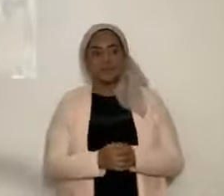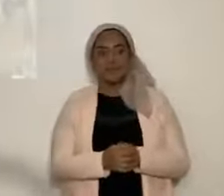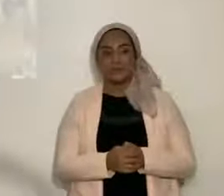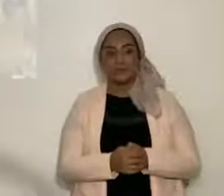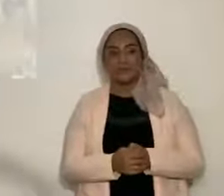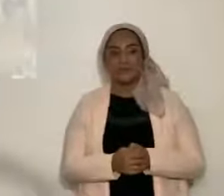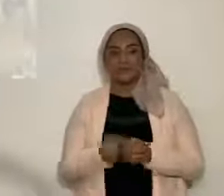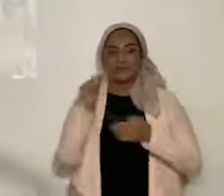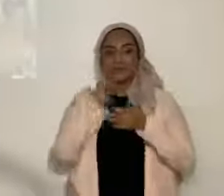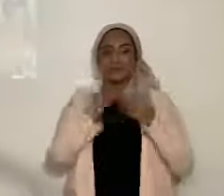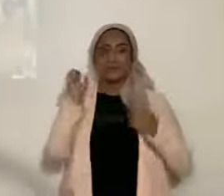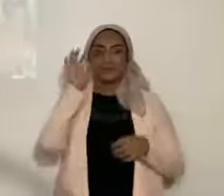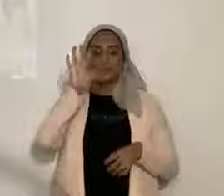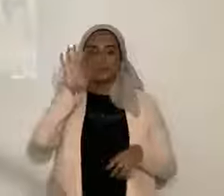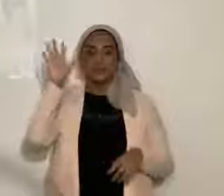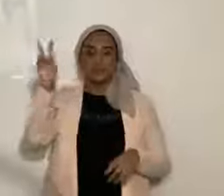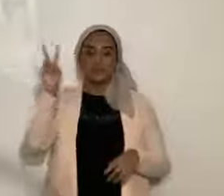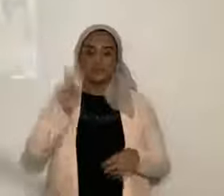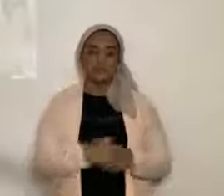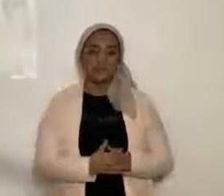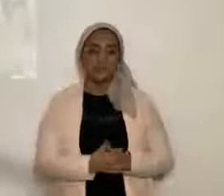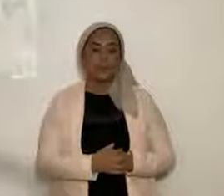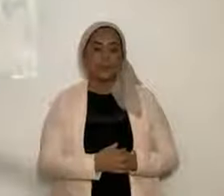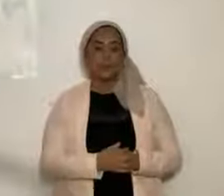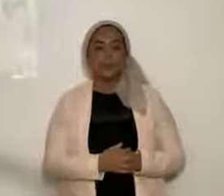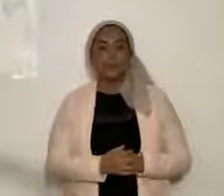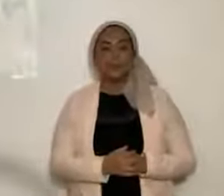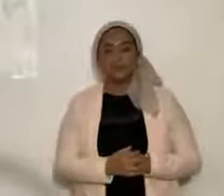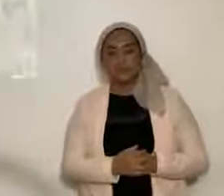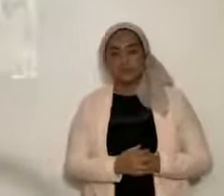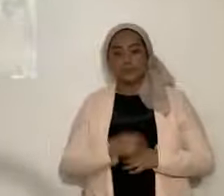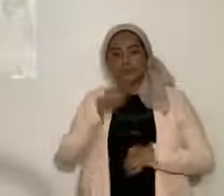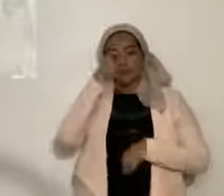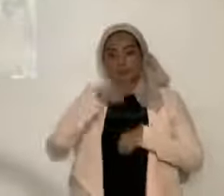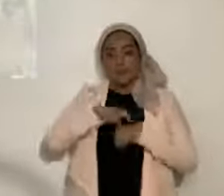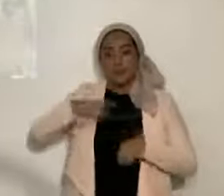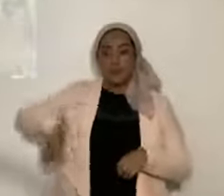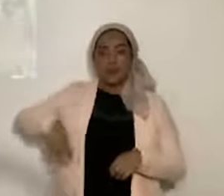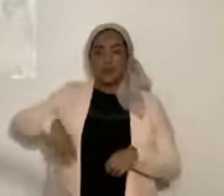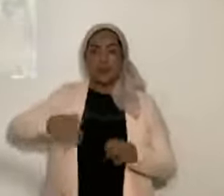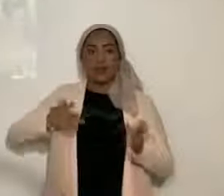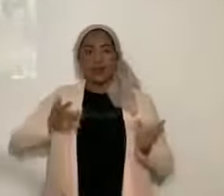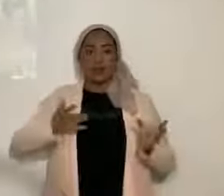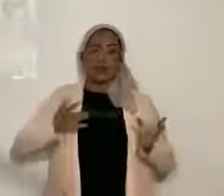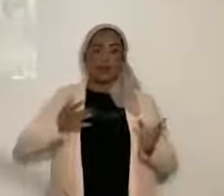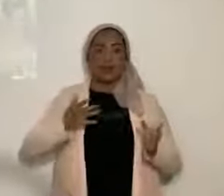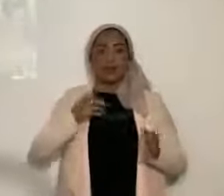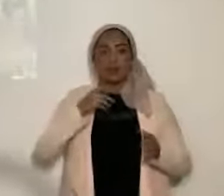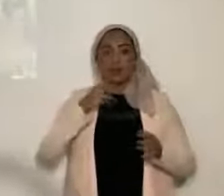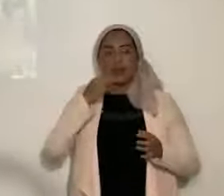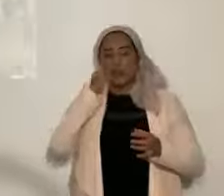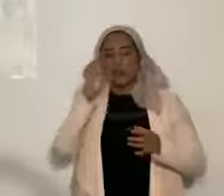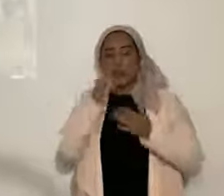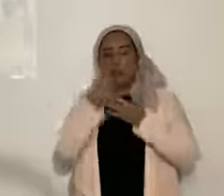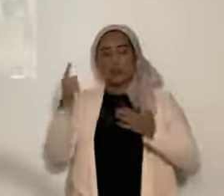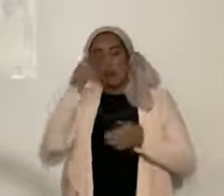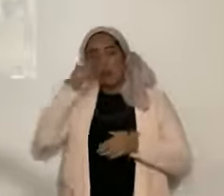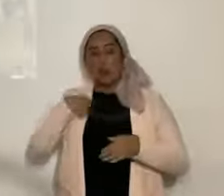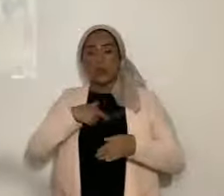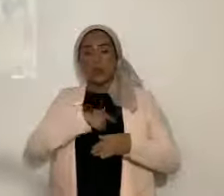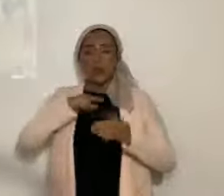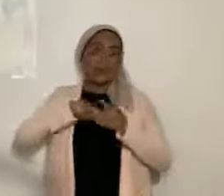y verso 52. Y es que falta poco para, unas semanas, para que